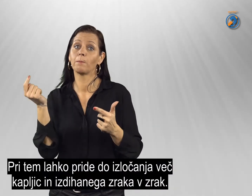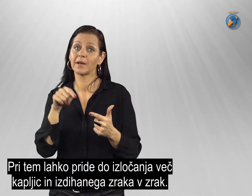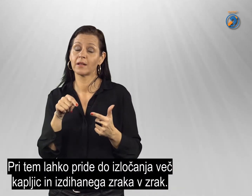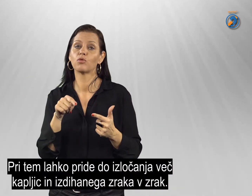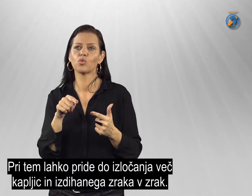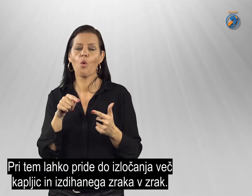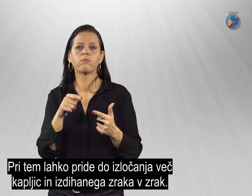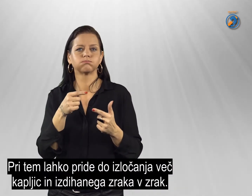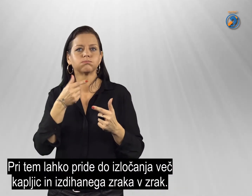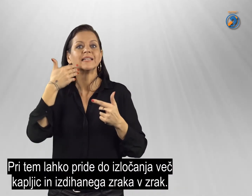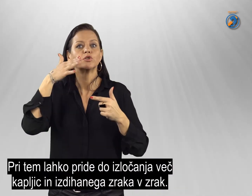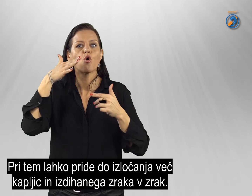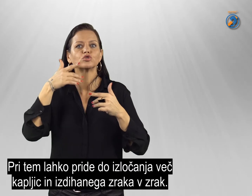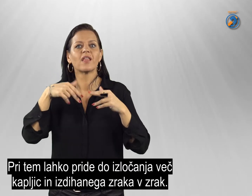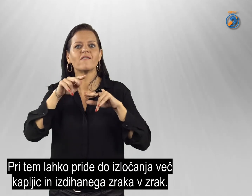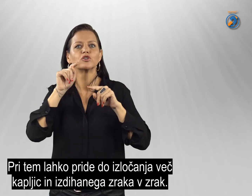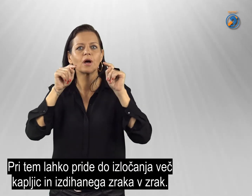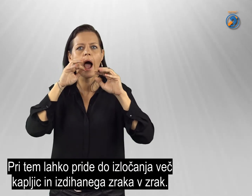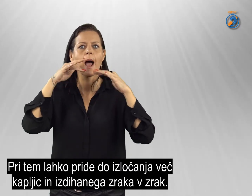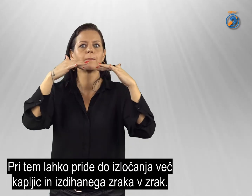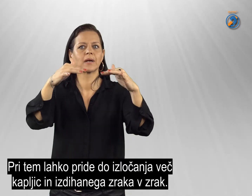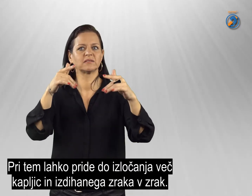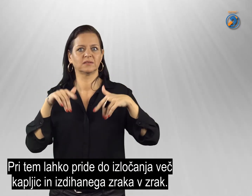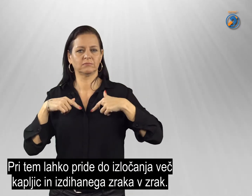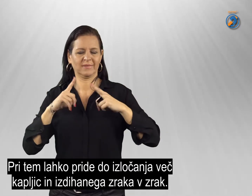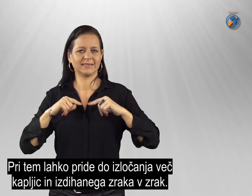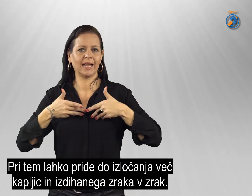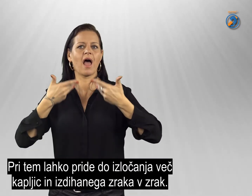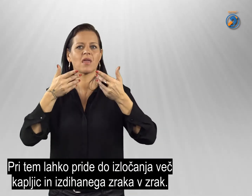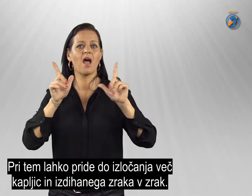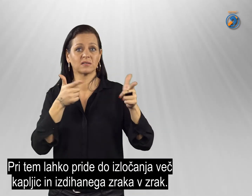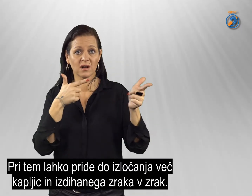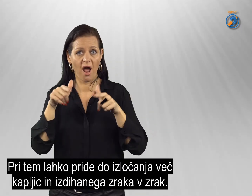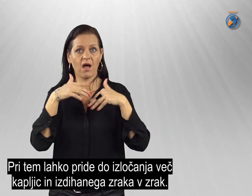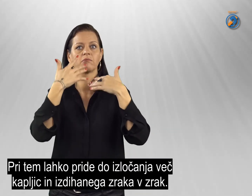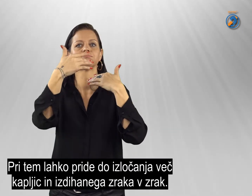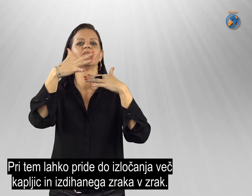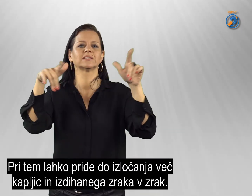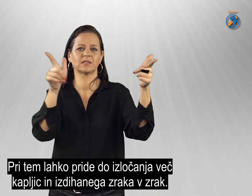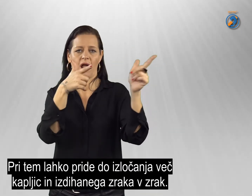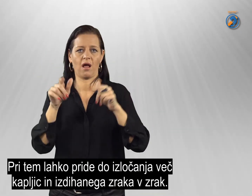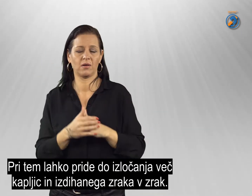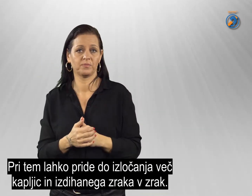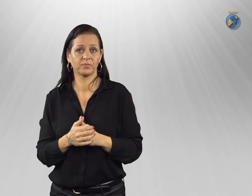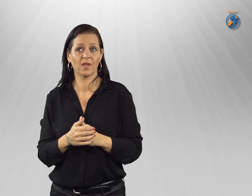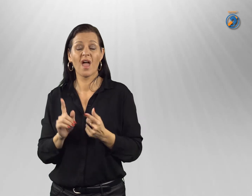Pri tem lahko pride do izločanja več kapljic in izdihanega zraka v zrak.